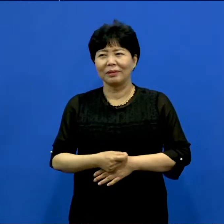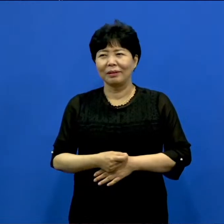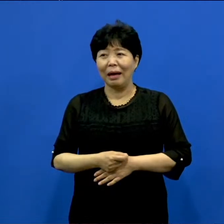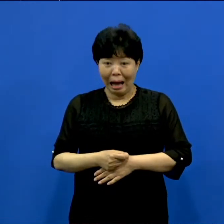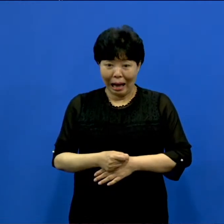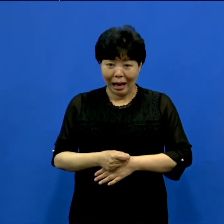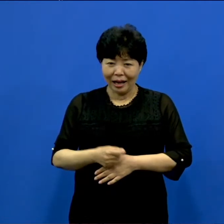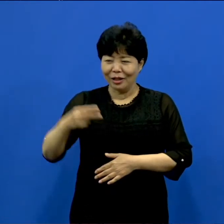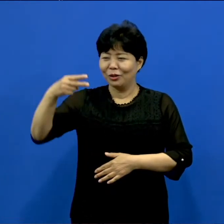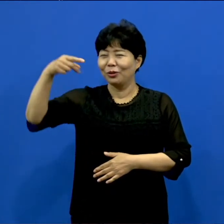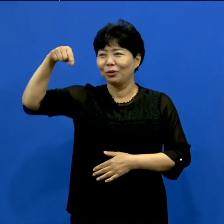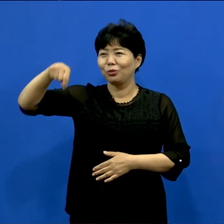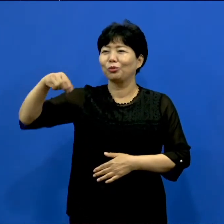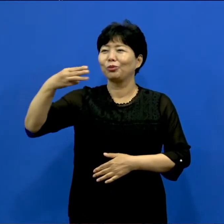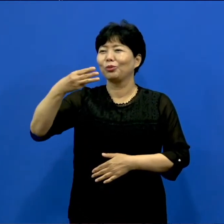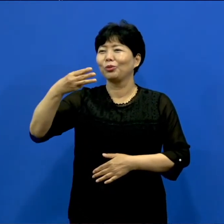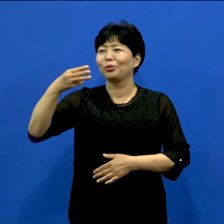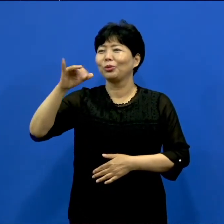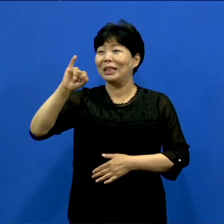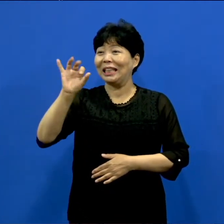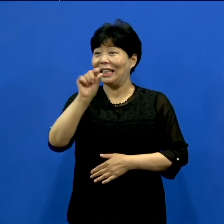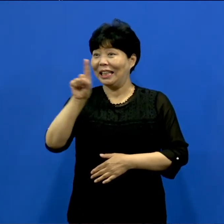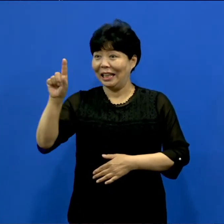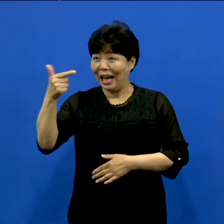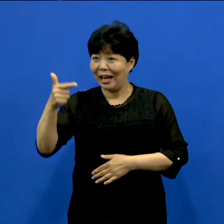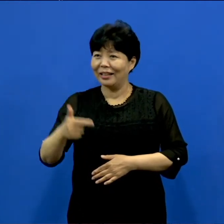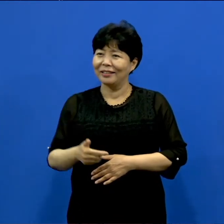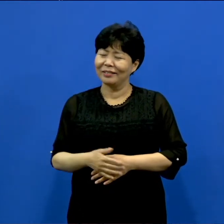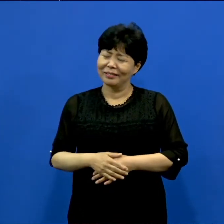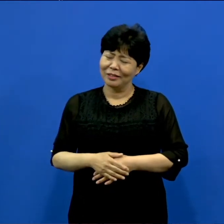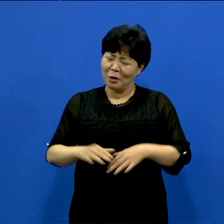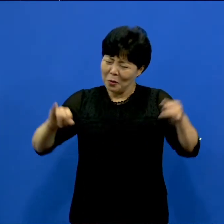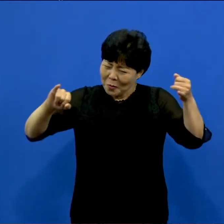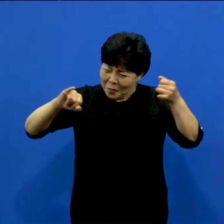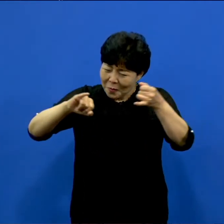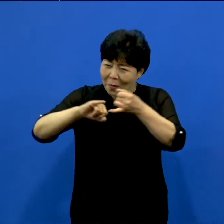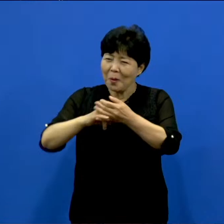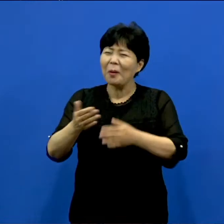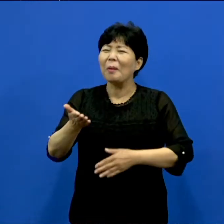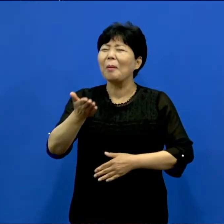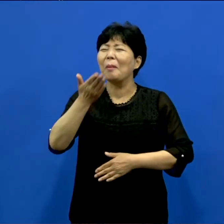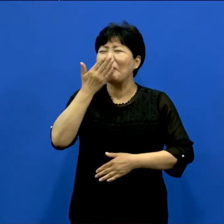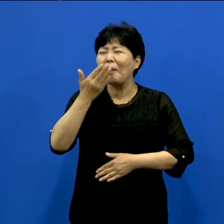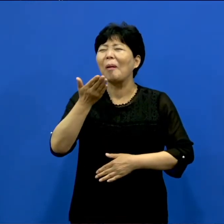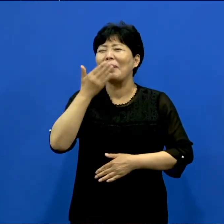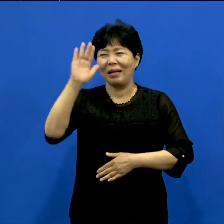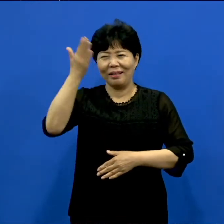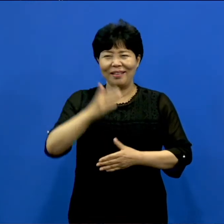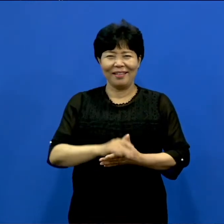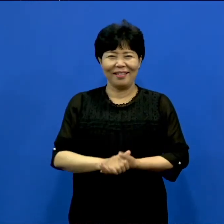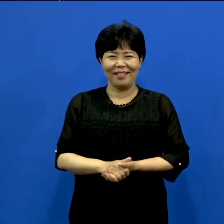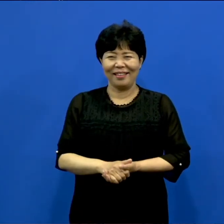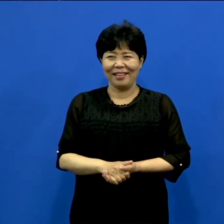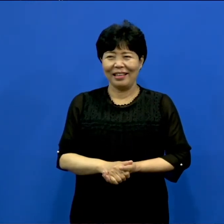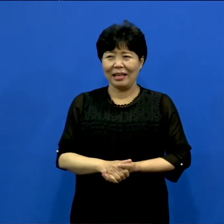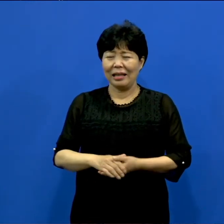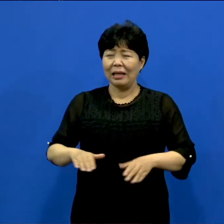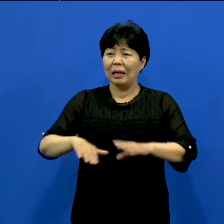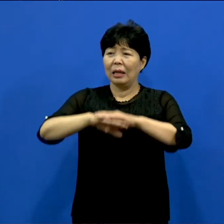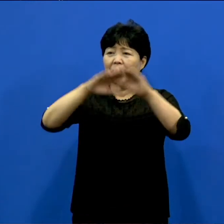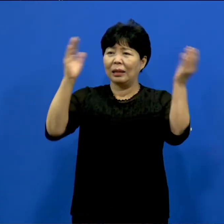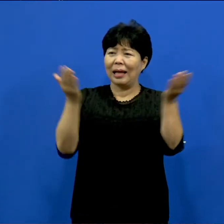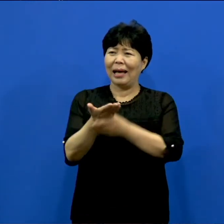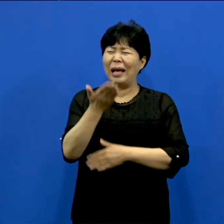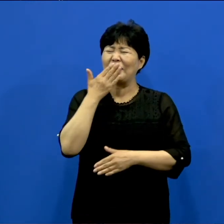두리향. 두리향을 먹고 안 오면 안 돼요. 너무 맛있는 거예요. 막. 그리고 다 먹고 나면 냄새도 또